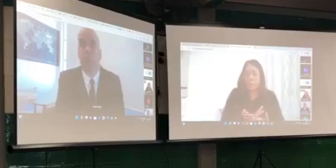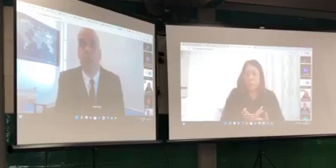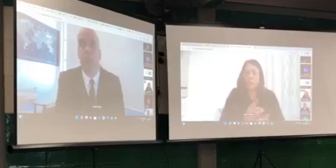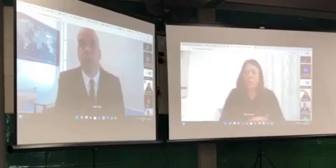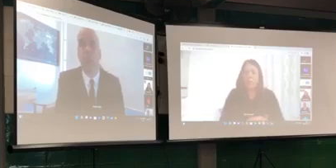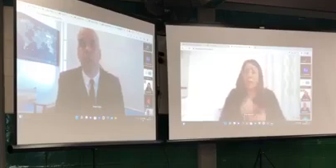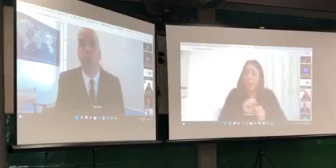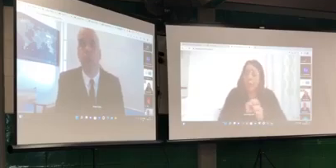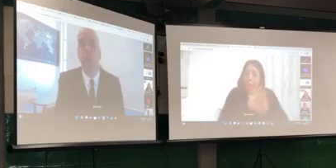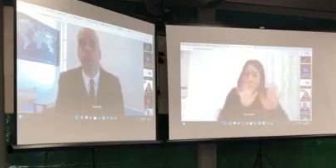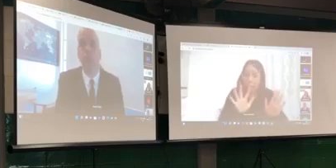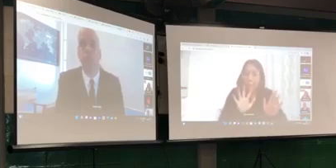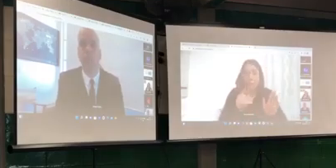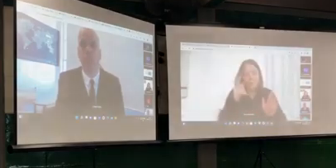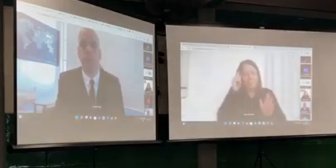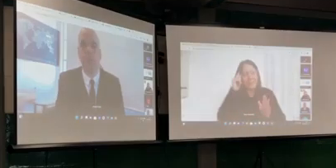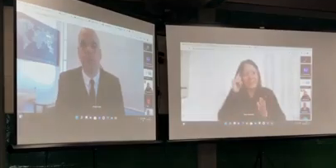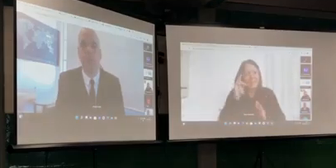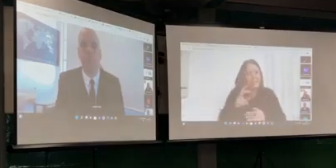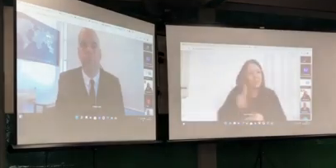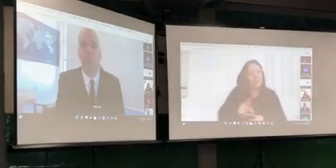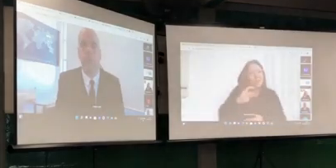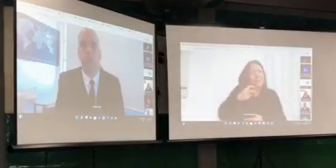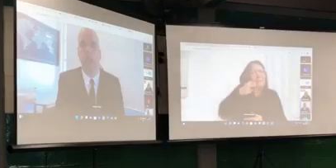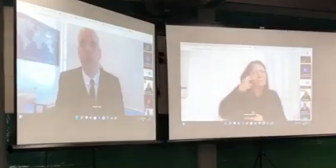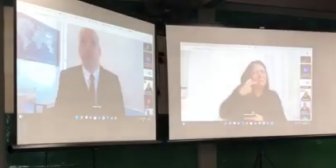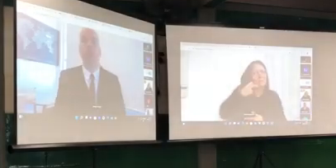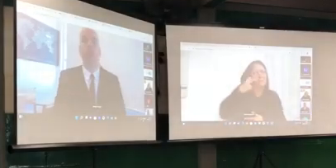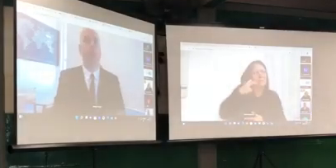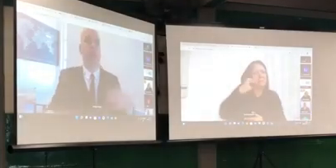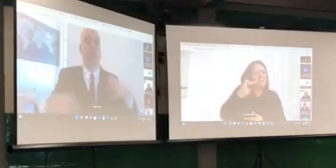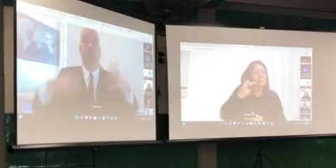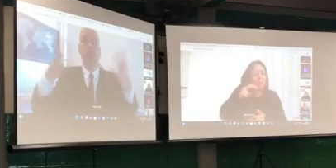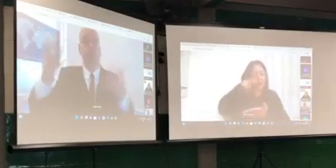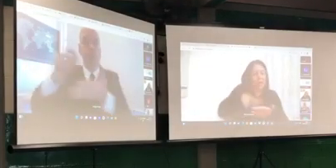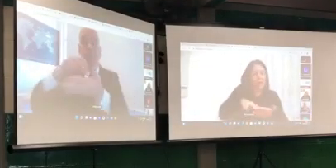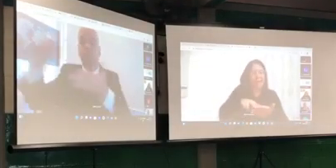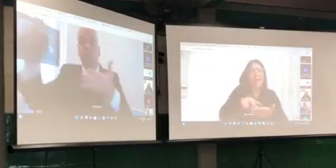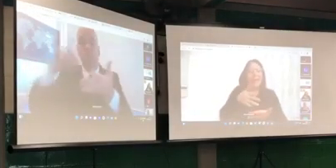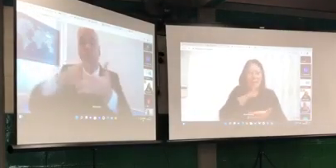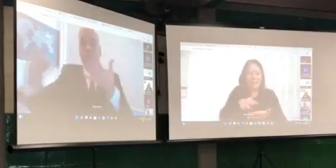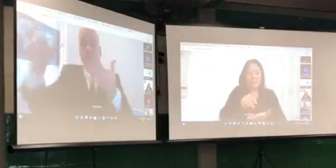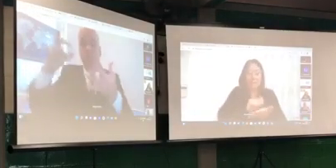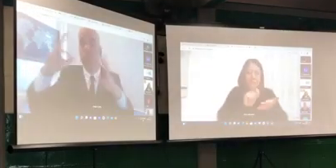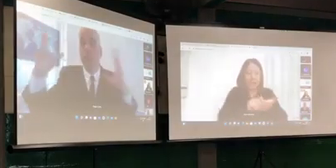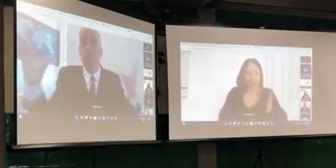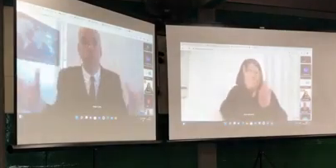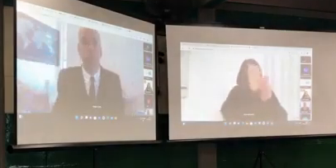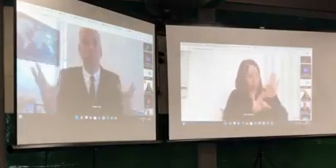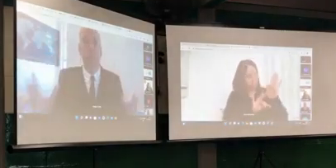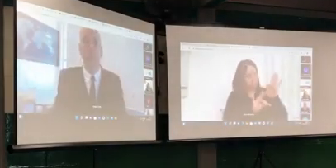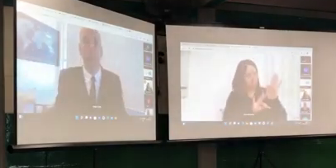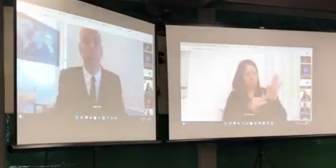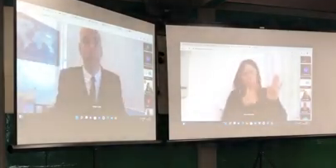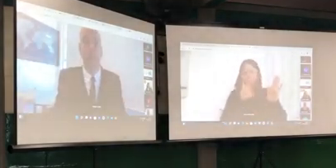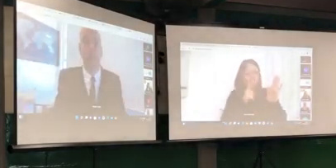Claro, e acaba constrangendo essa pessoa. Né? Ela lê, às vezes a pessoa escreve um texto e aí tu não consegue entender.